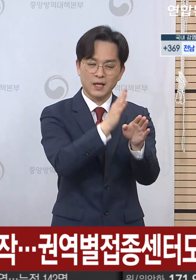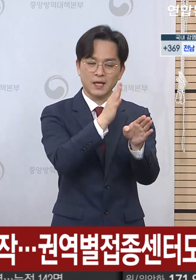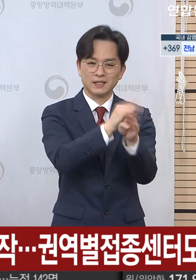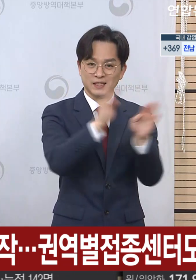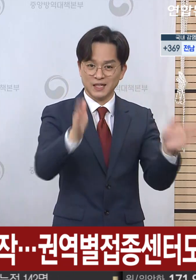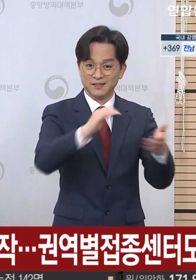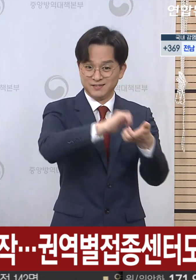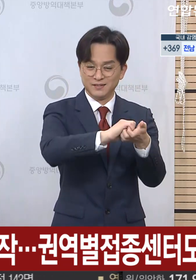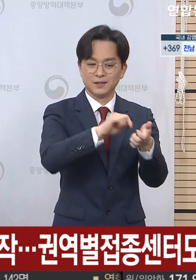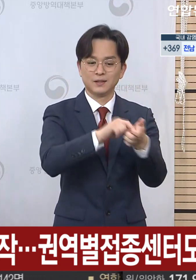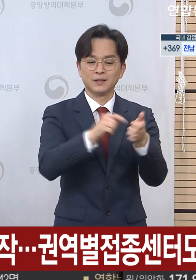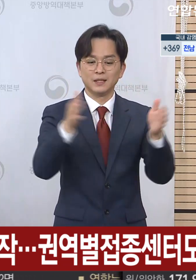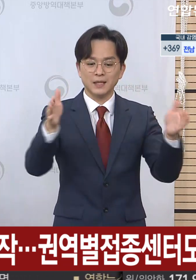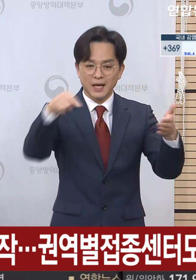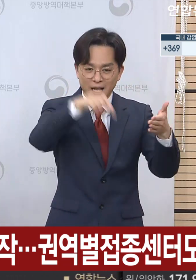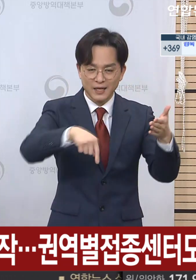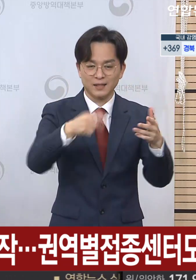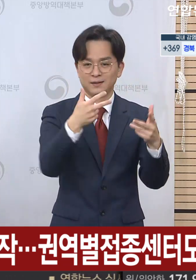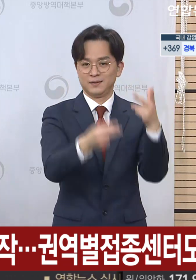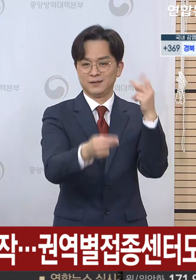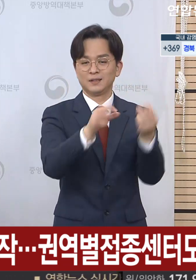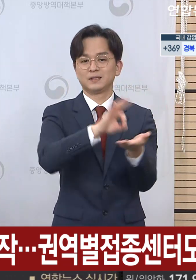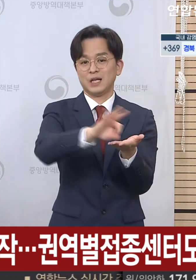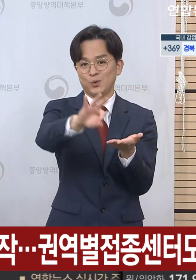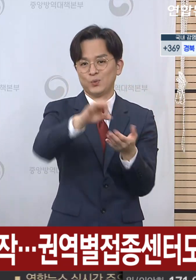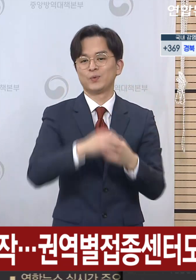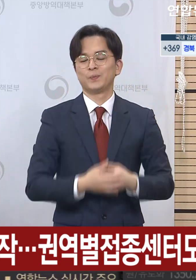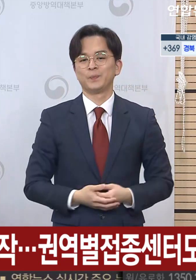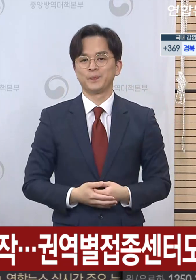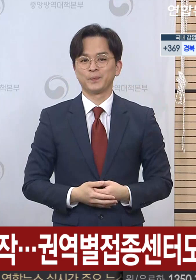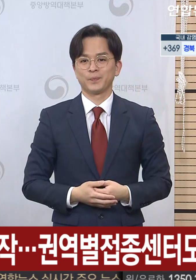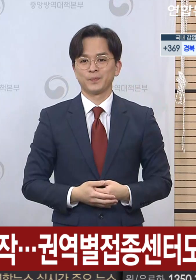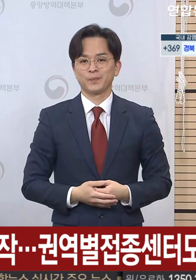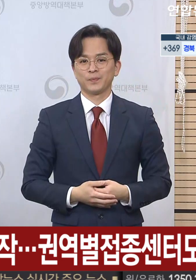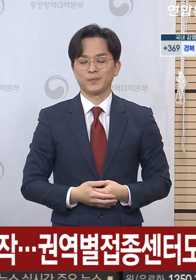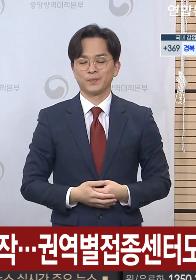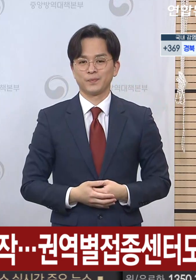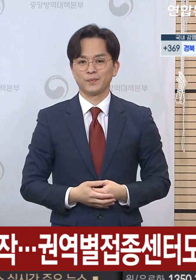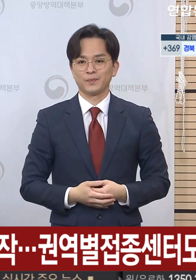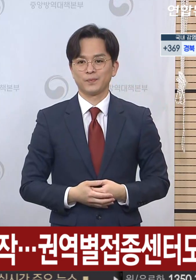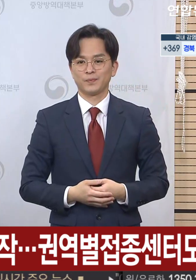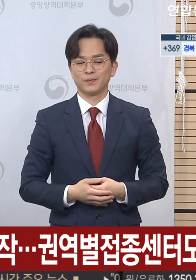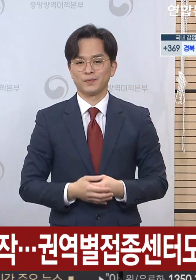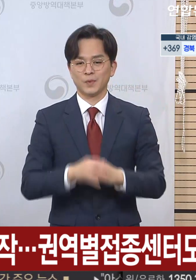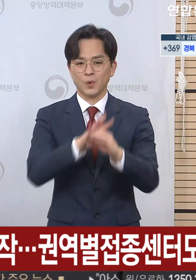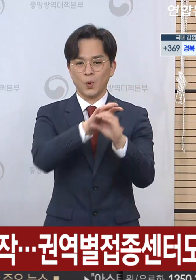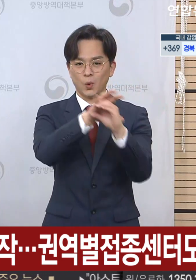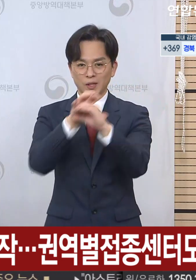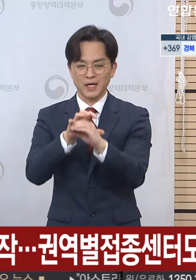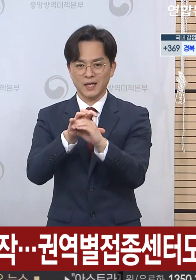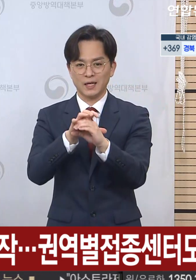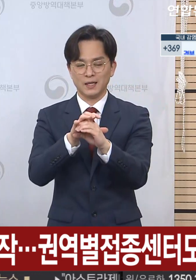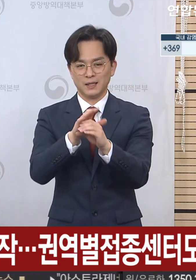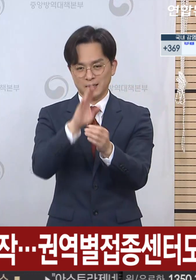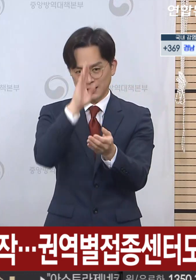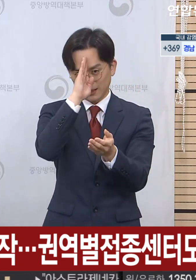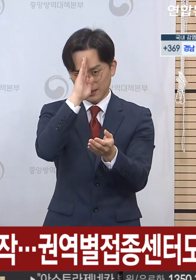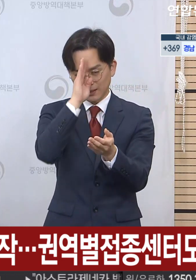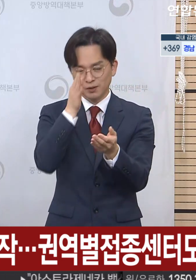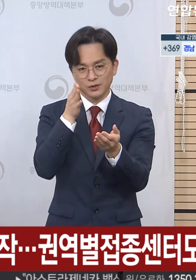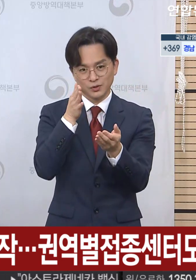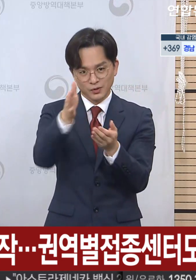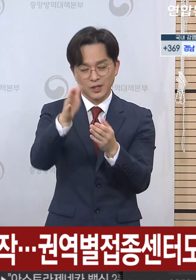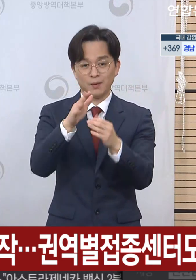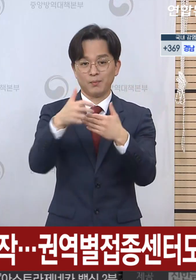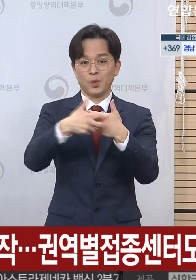계획에 따라서 접종을 진행하게 됩니다. 고위험 의료기관 코로나19 1차 대응 요원에 대한 접종은